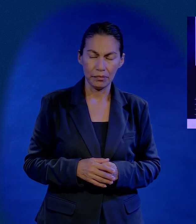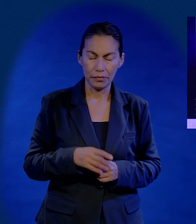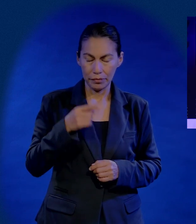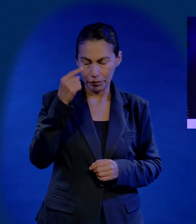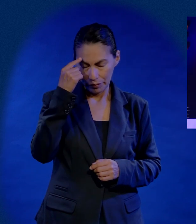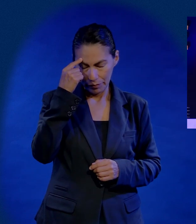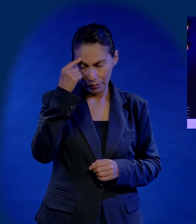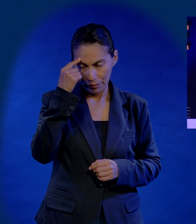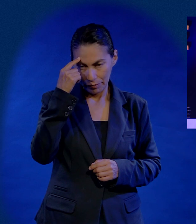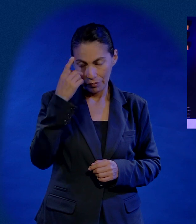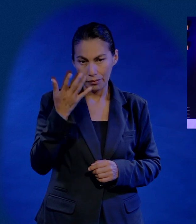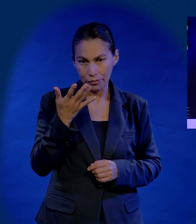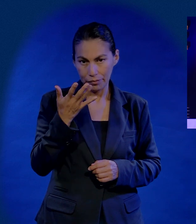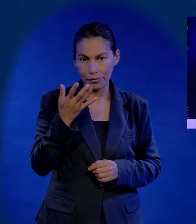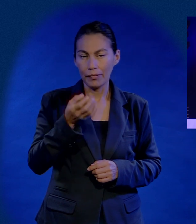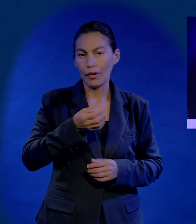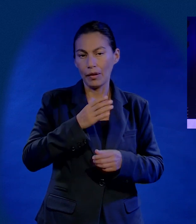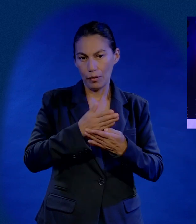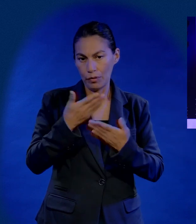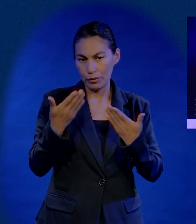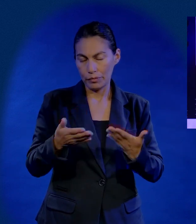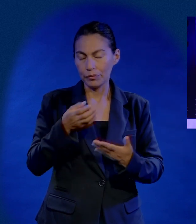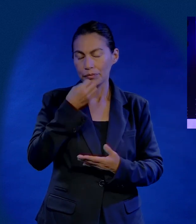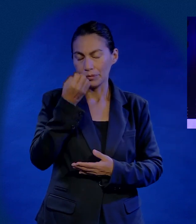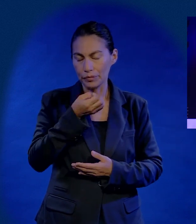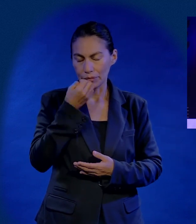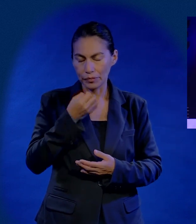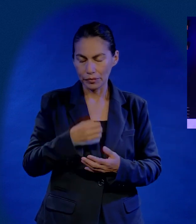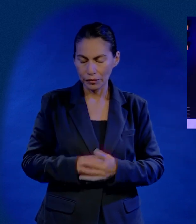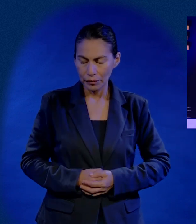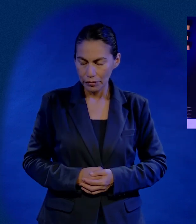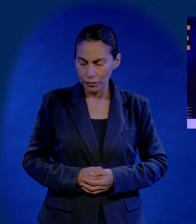Con esa pregunta en mente, acompáñeme en una oración.